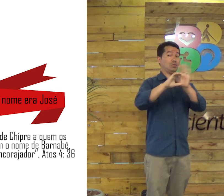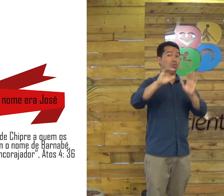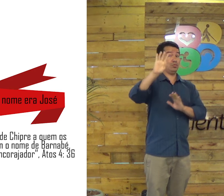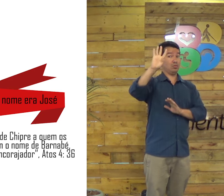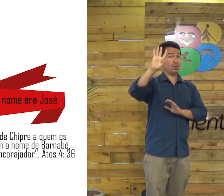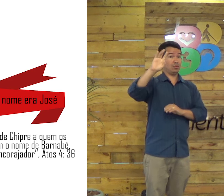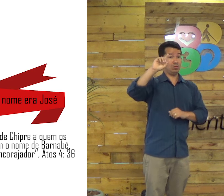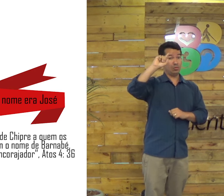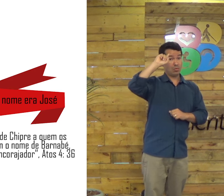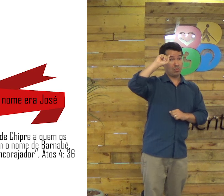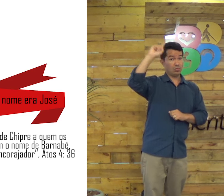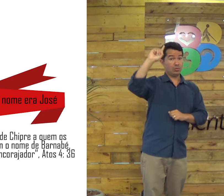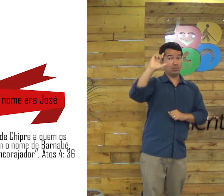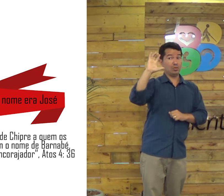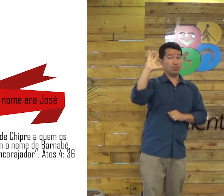em Atos capítulo 4,